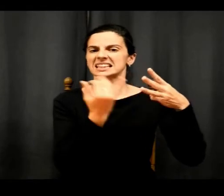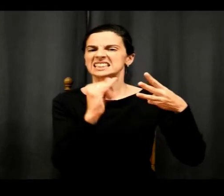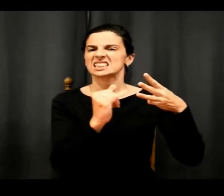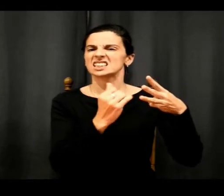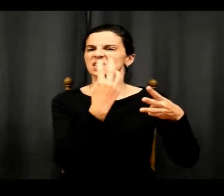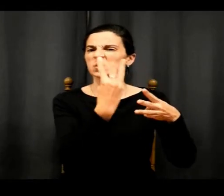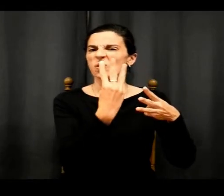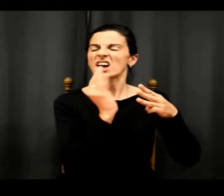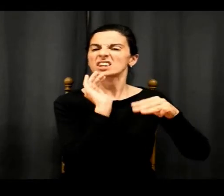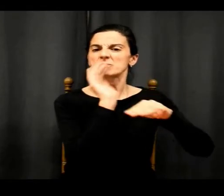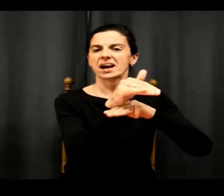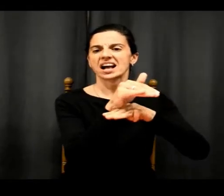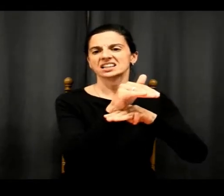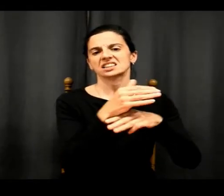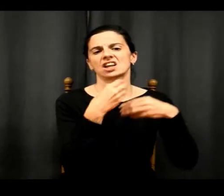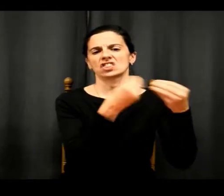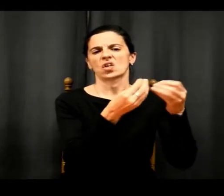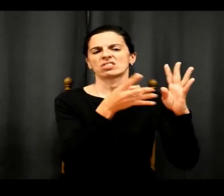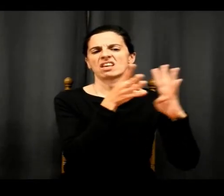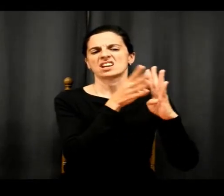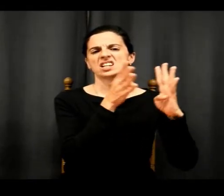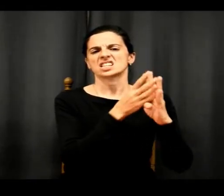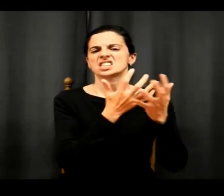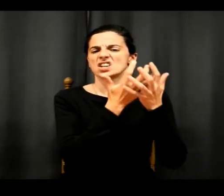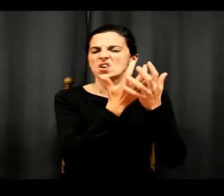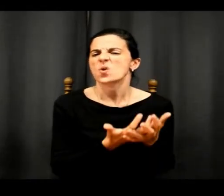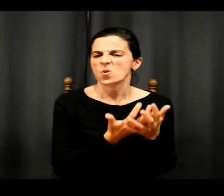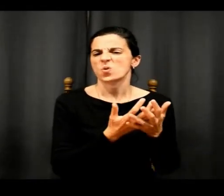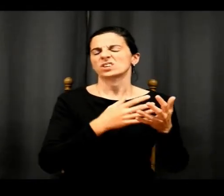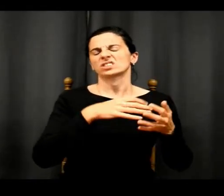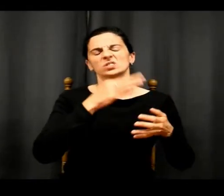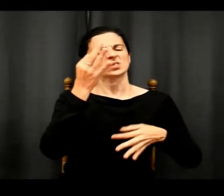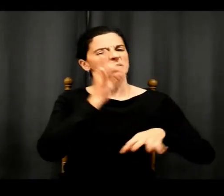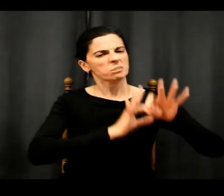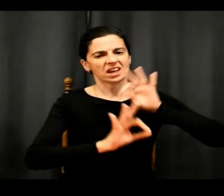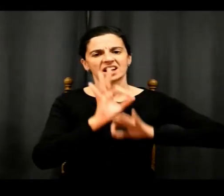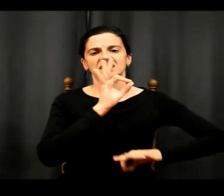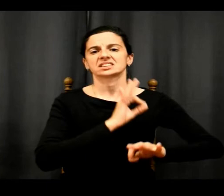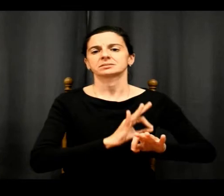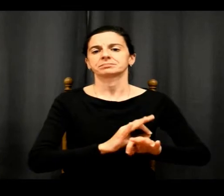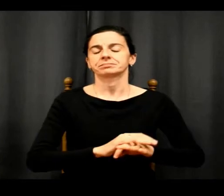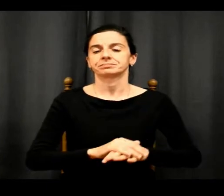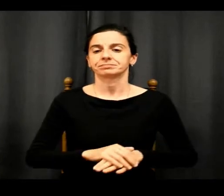grille d'évaluation risque de devenir trop lourde et trop complexe.